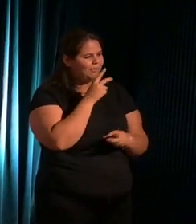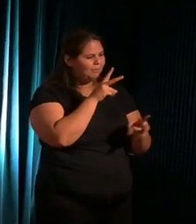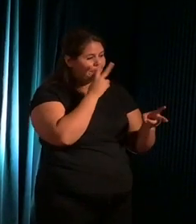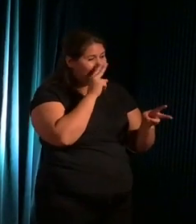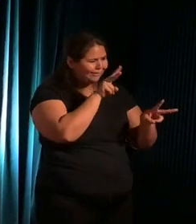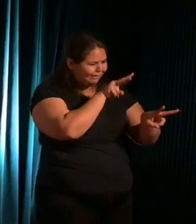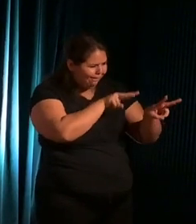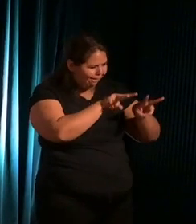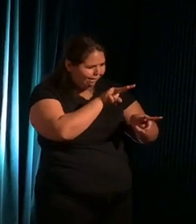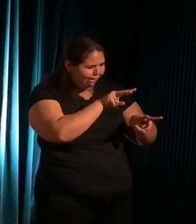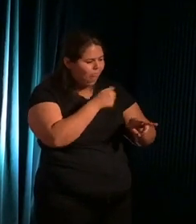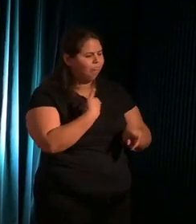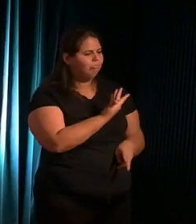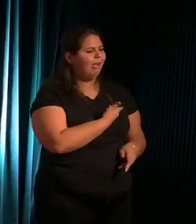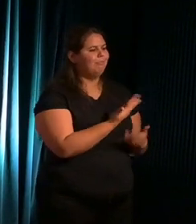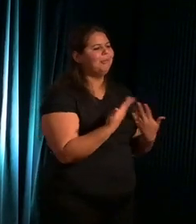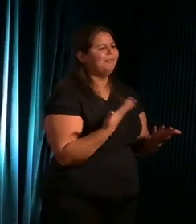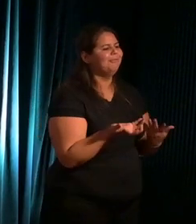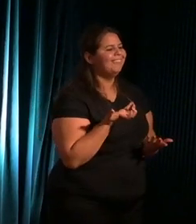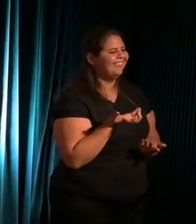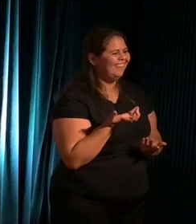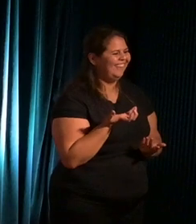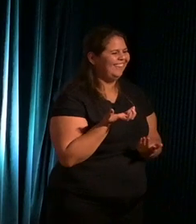eu quero ser amigo desse cara.